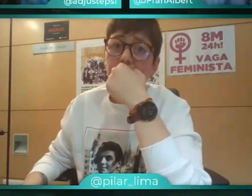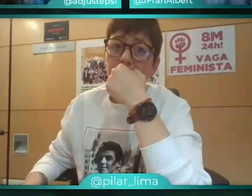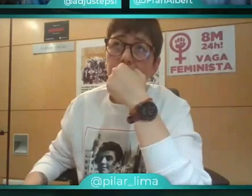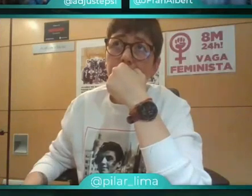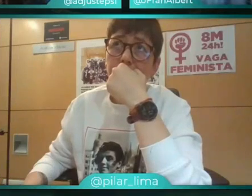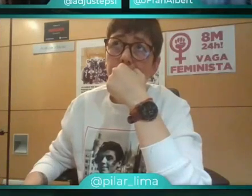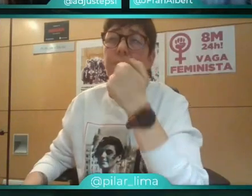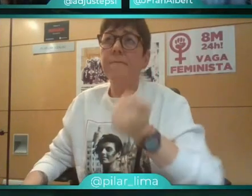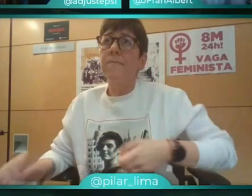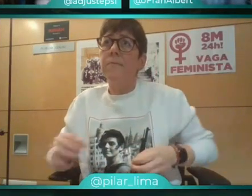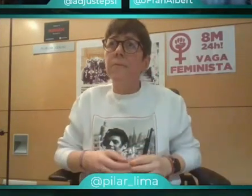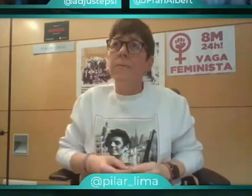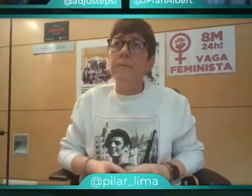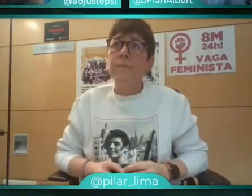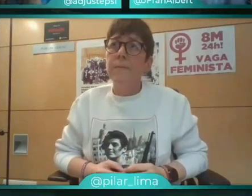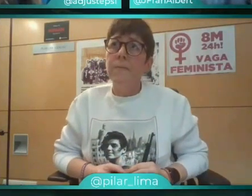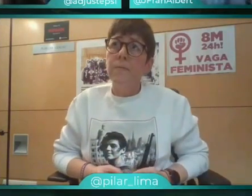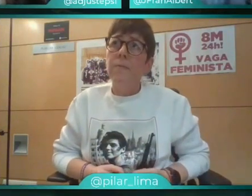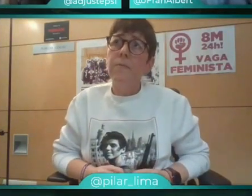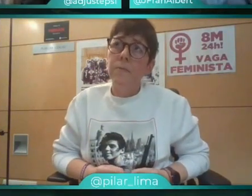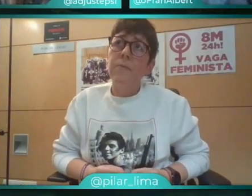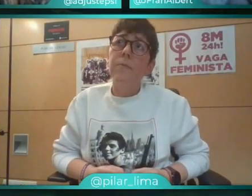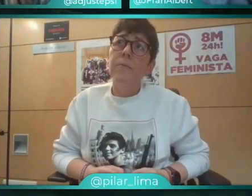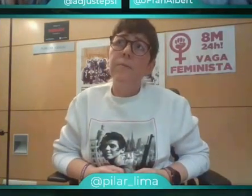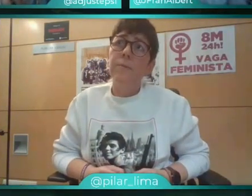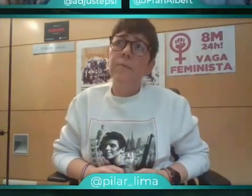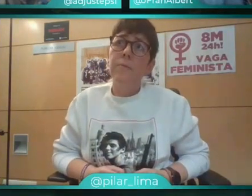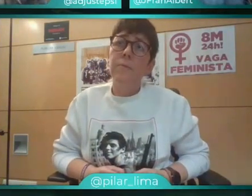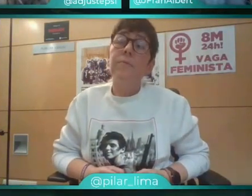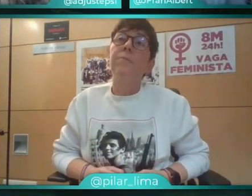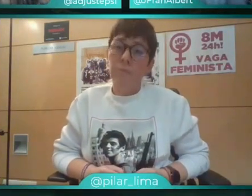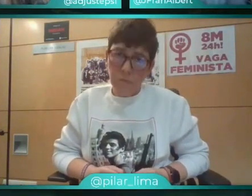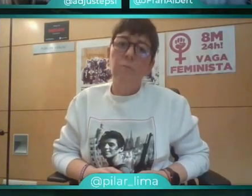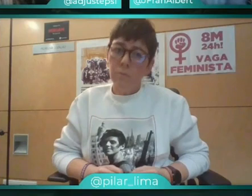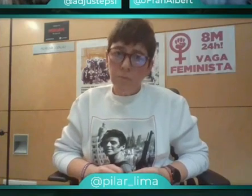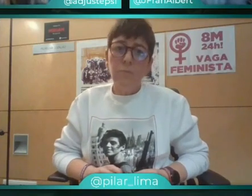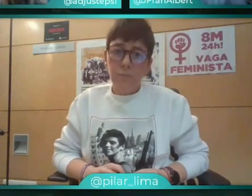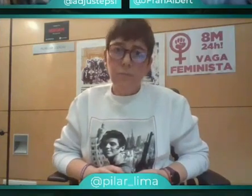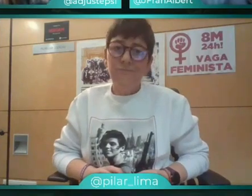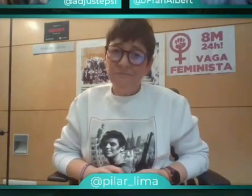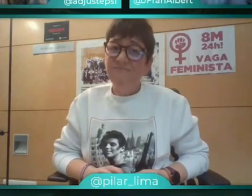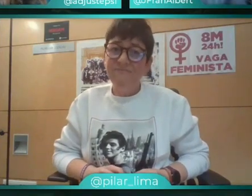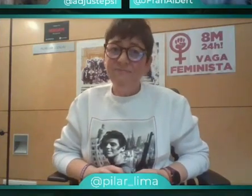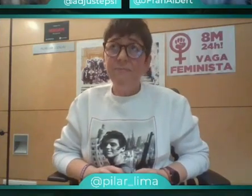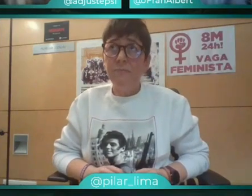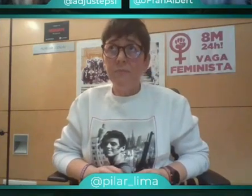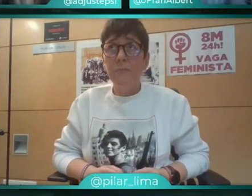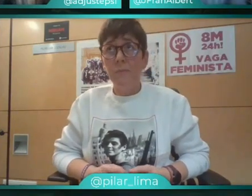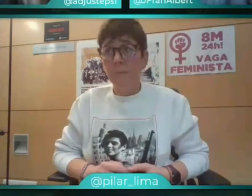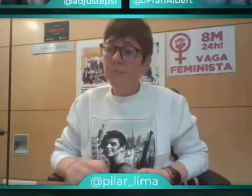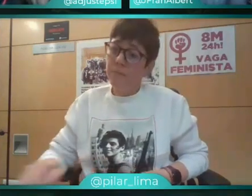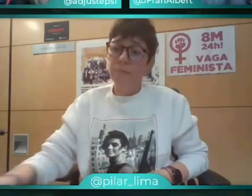en las instituciones sino en las redes sociales en las calles cosas en las campañas de odio y de ataque que han sufrido